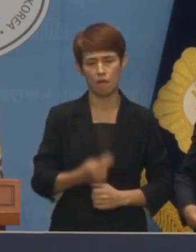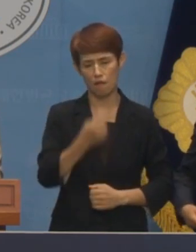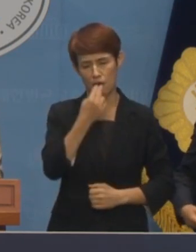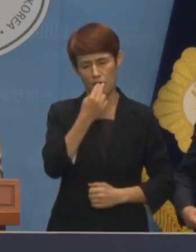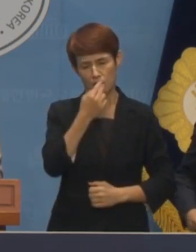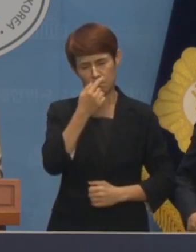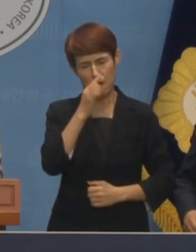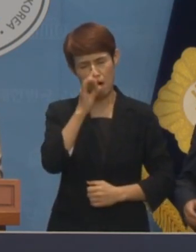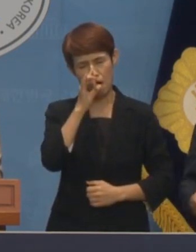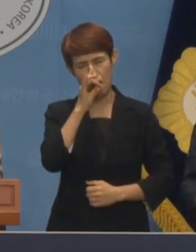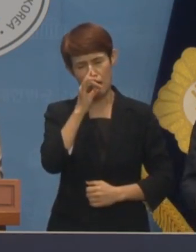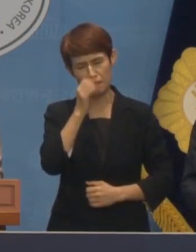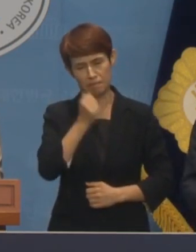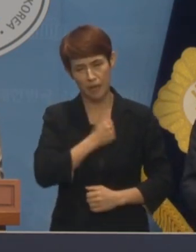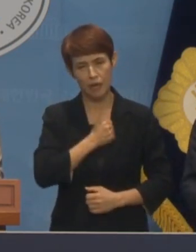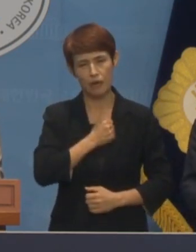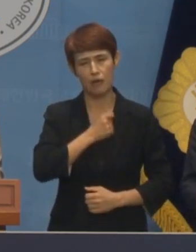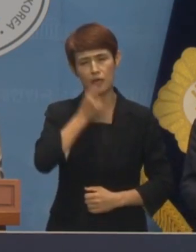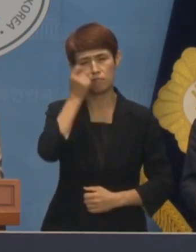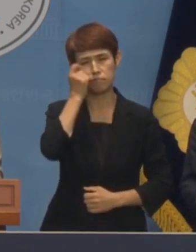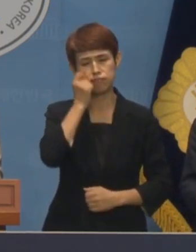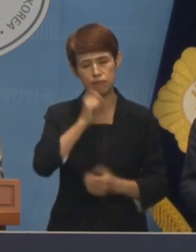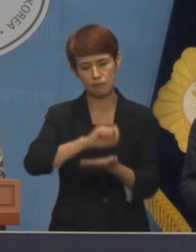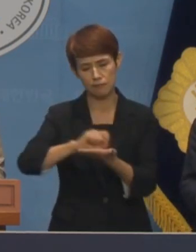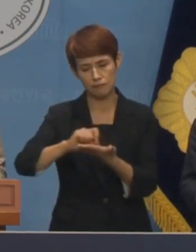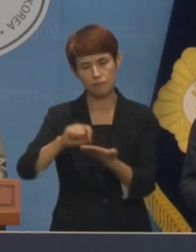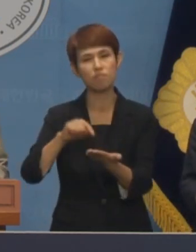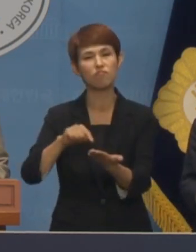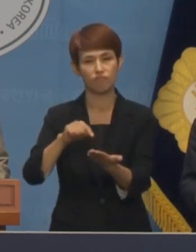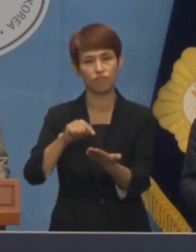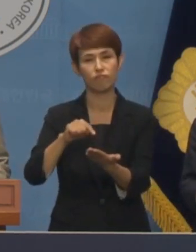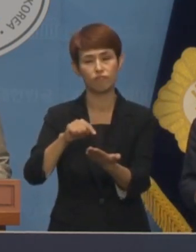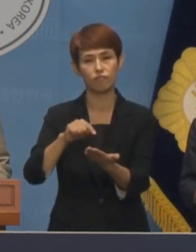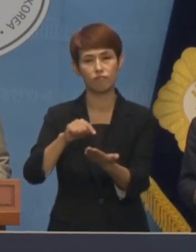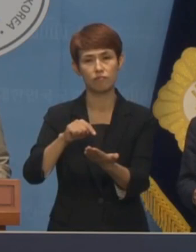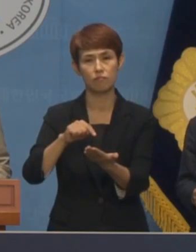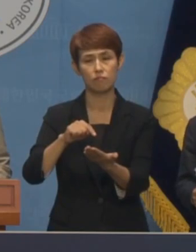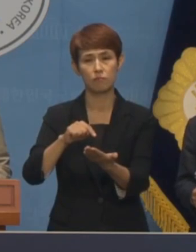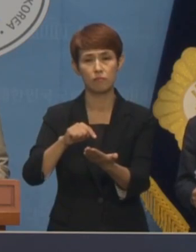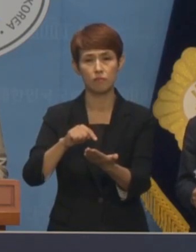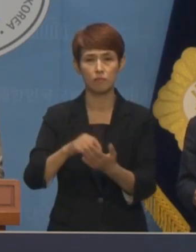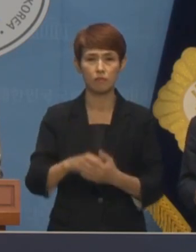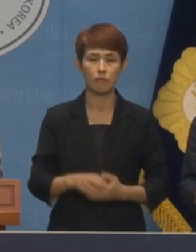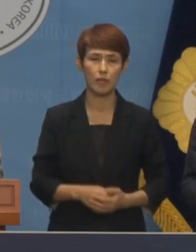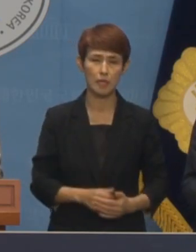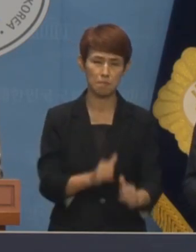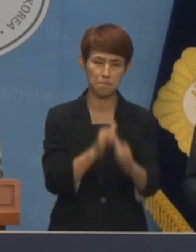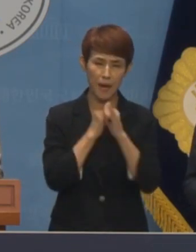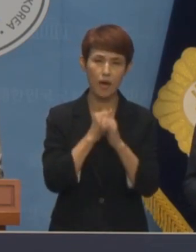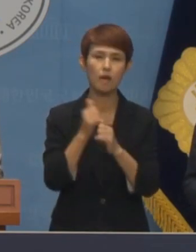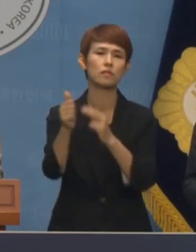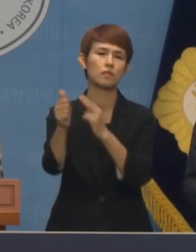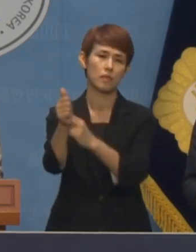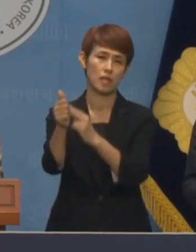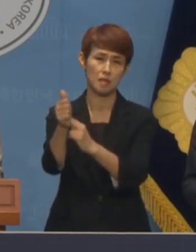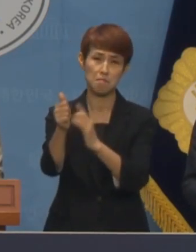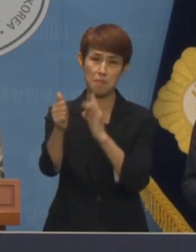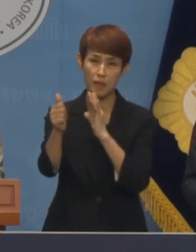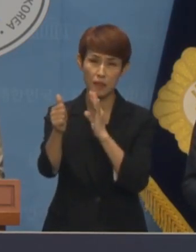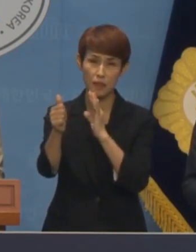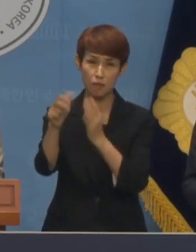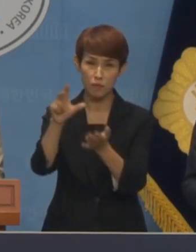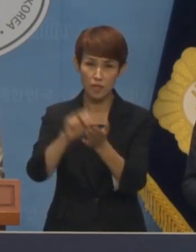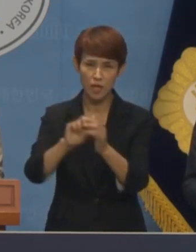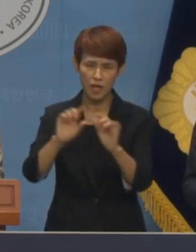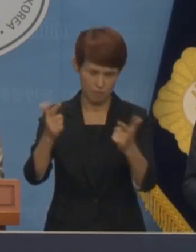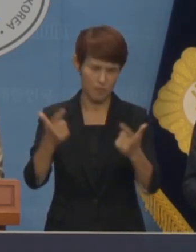막혔다. 라는 눈물겨운 이야기가 적혀 있었습니다. 이는 유명을 달리하신 서희초 선생님 한 분만의